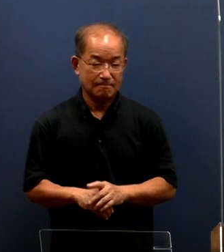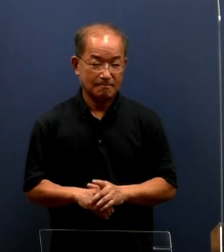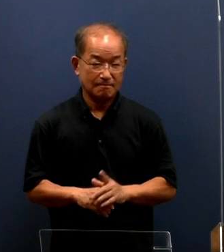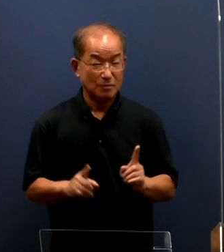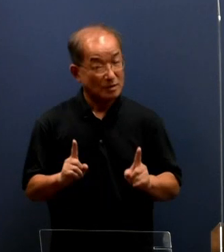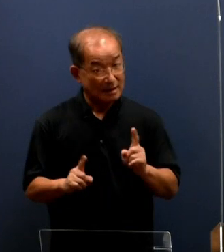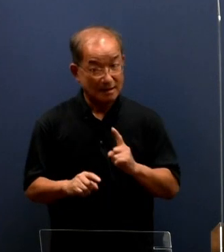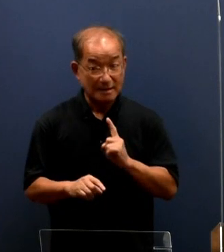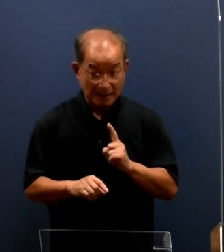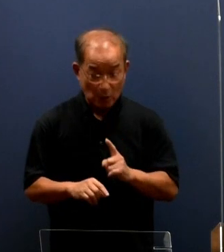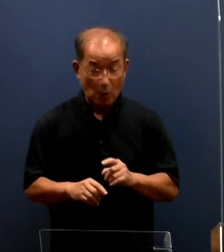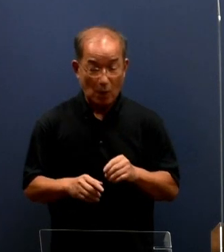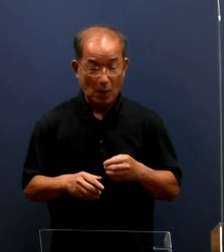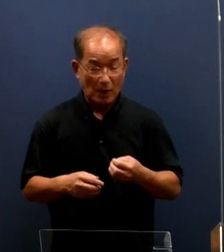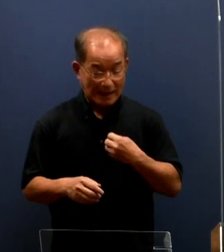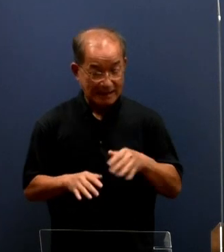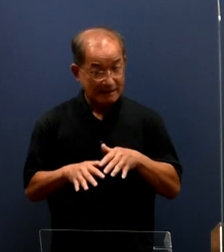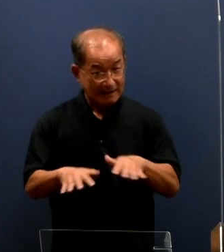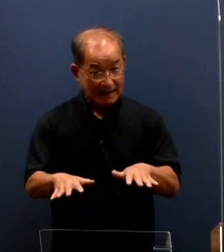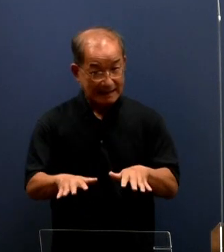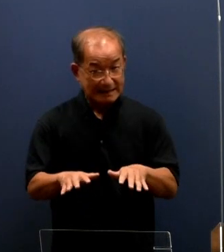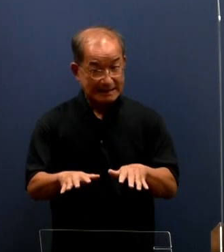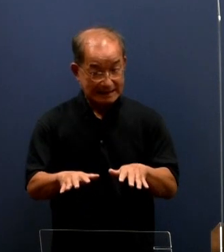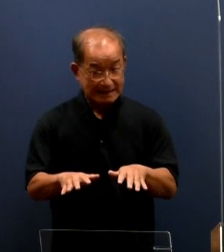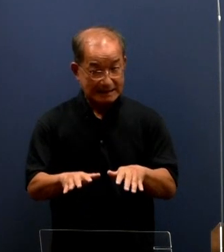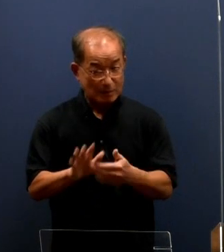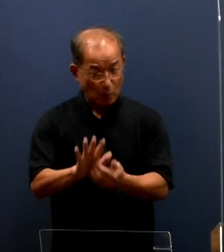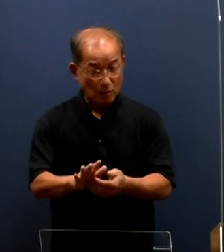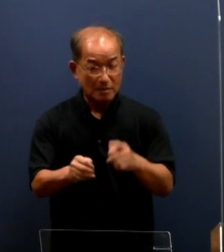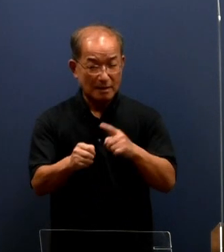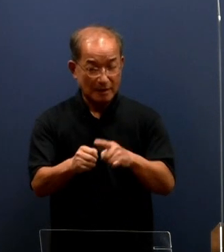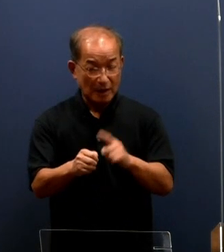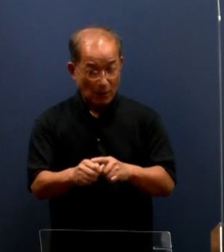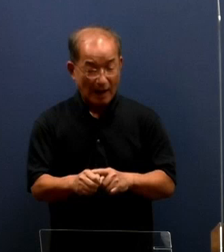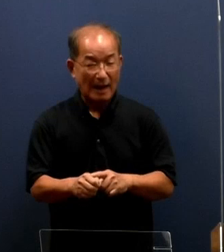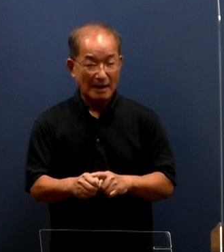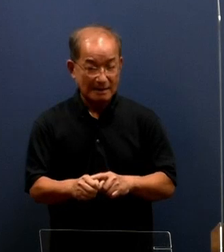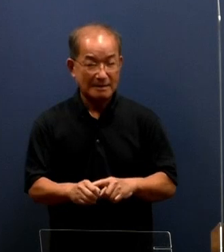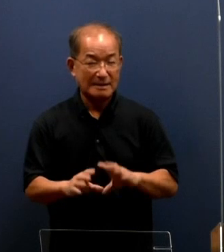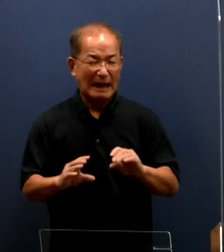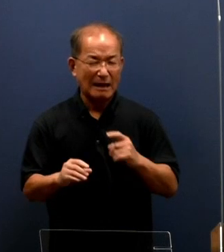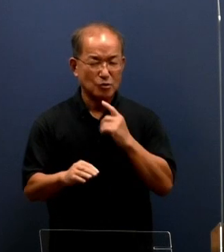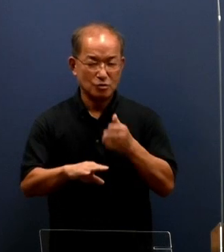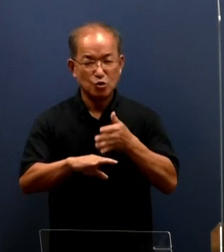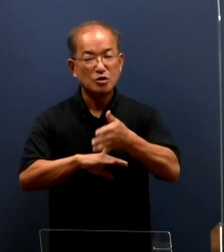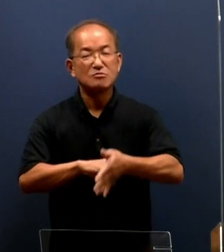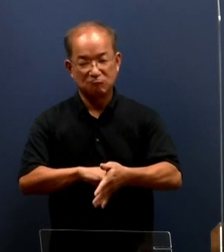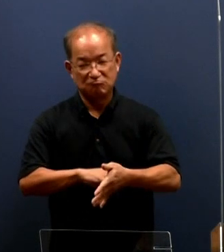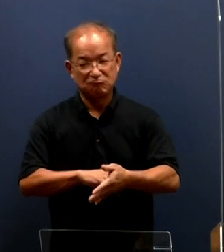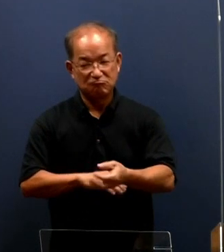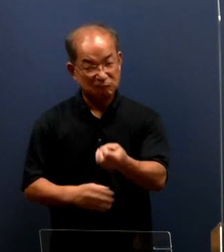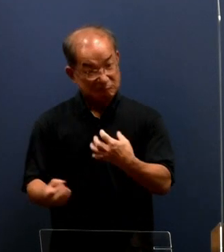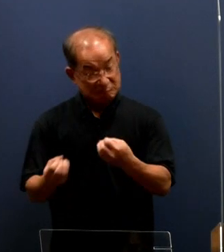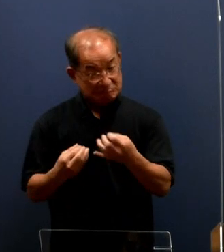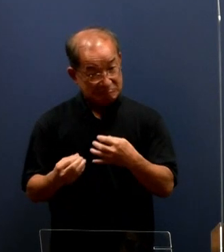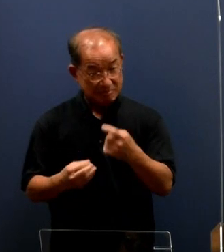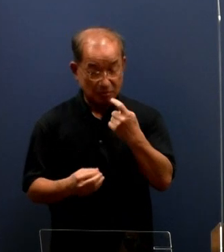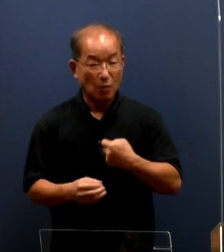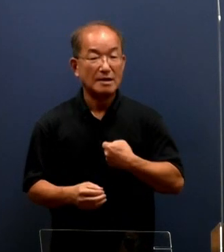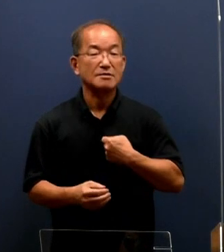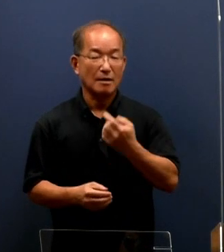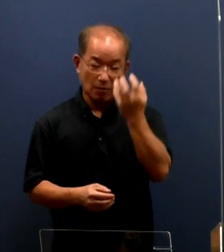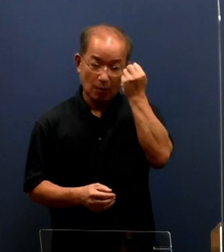感染拡大防止に対して緩すぎるという批判すら受けている状況だと私は思っています。